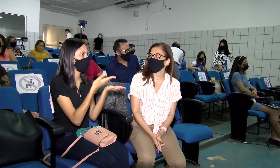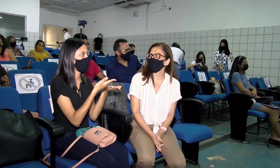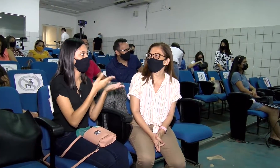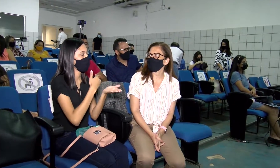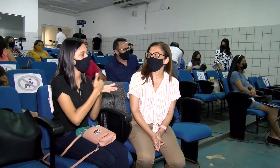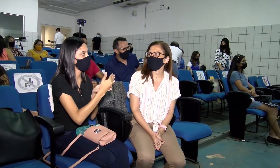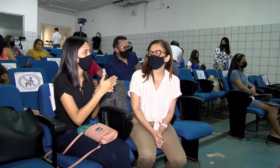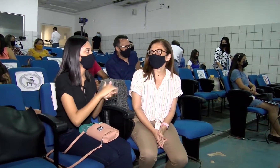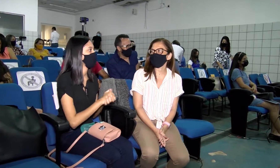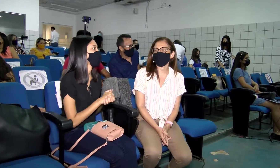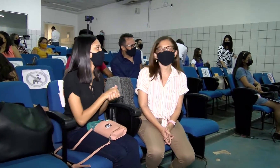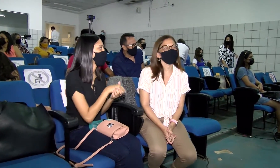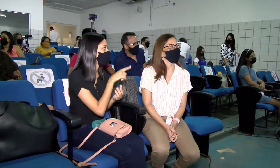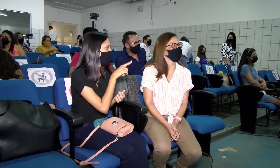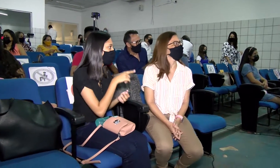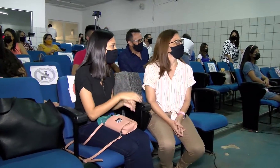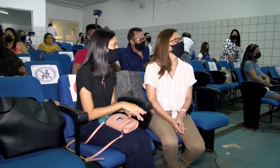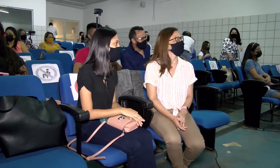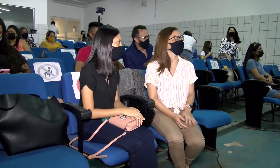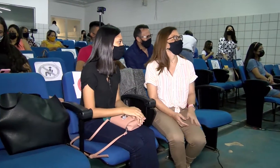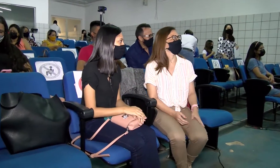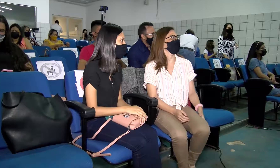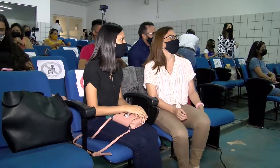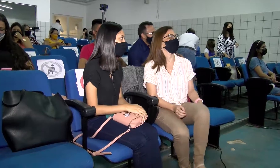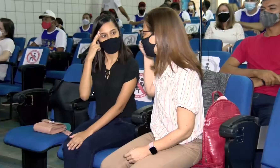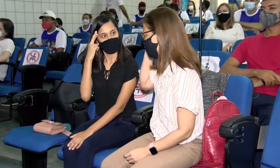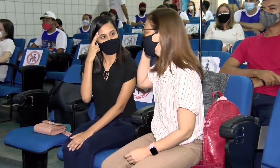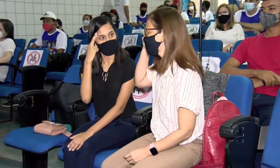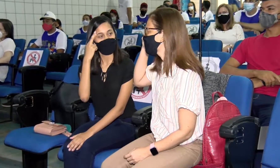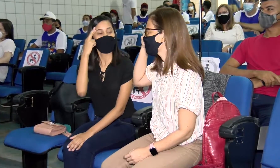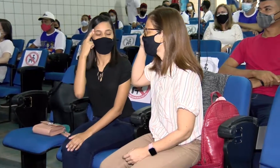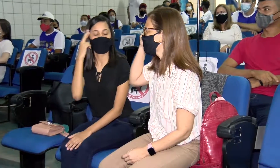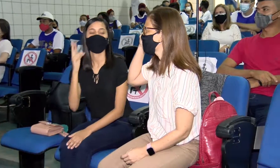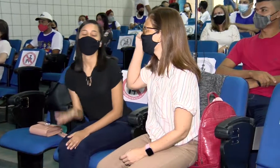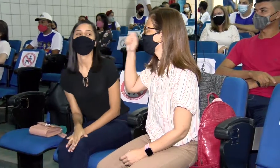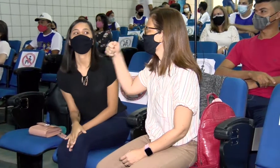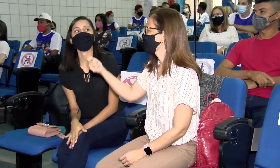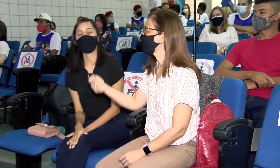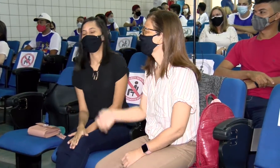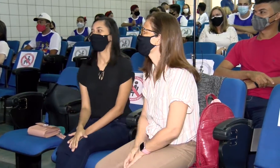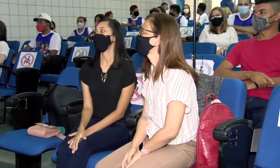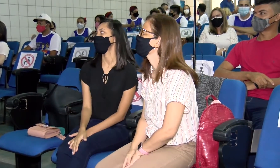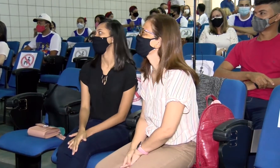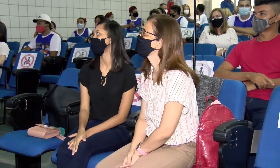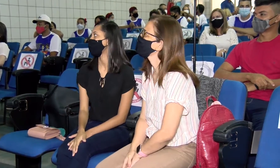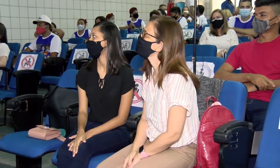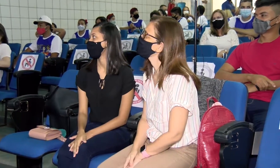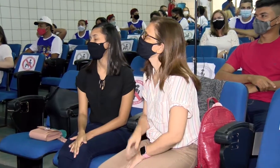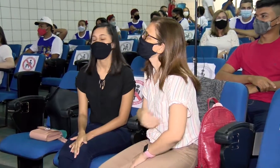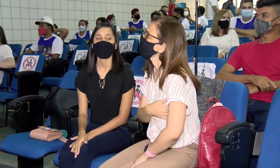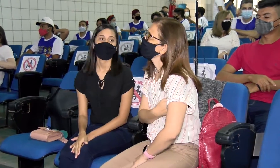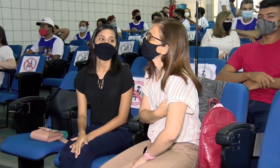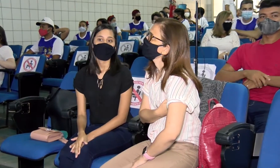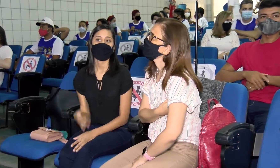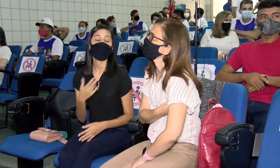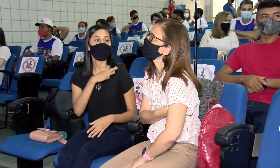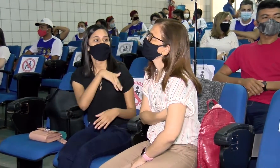todas as crianças, surdas ou não, pois promove a inclusão social, o que antes não acontecia.